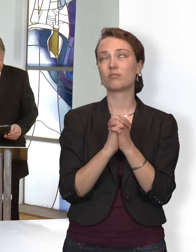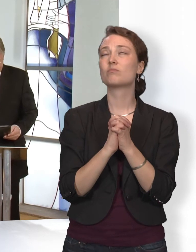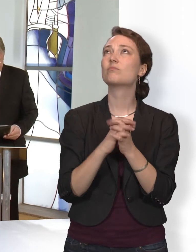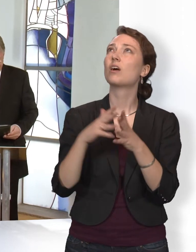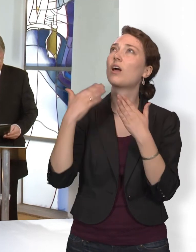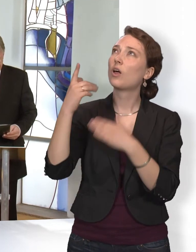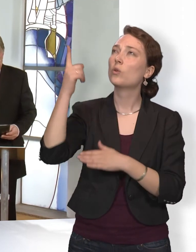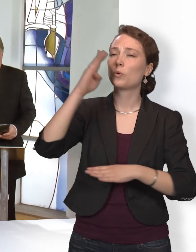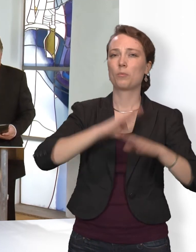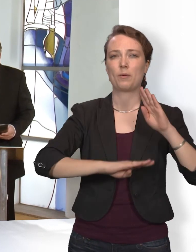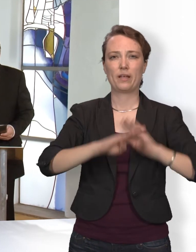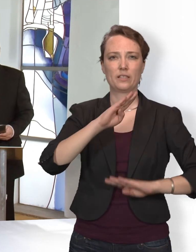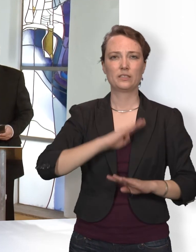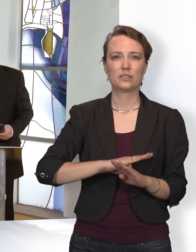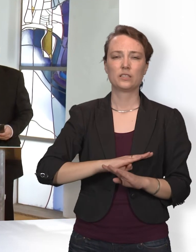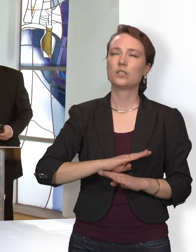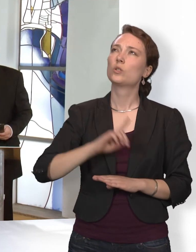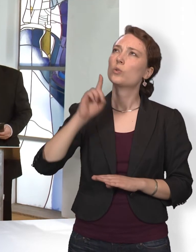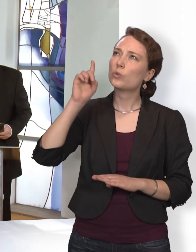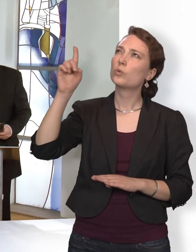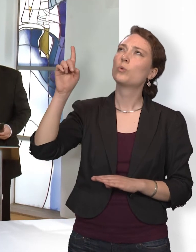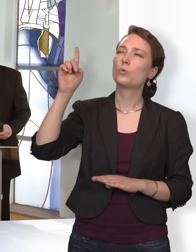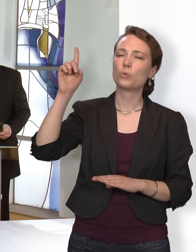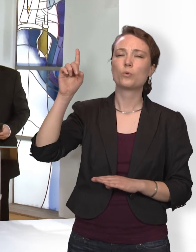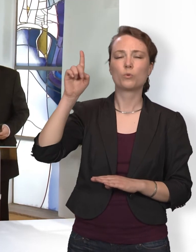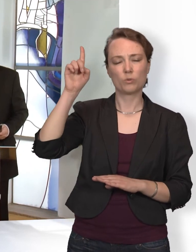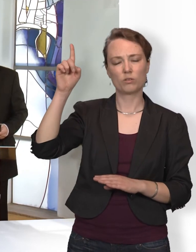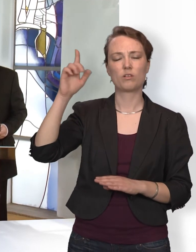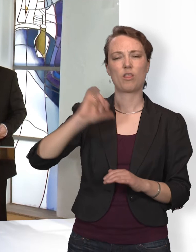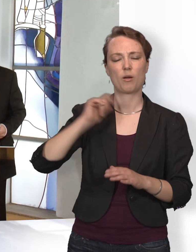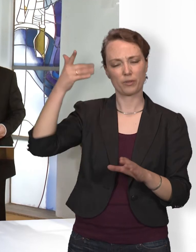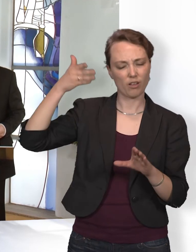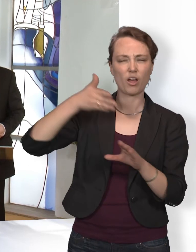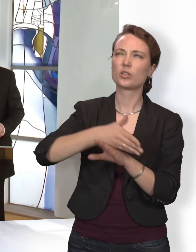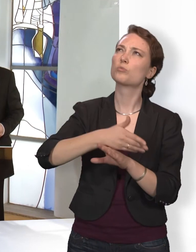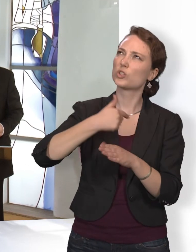Barmherziger Gott, wir danken dir, dass du dich einmischst in unser Leben.